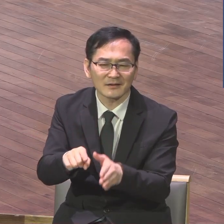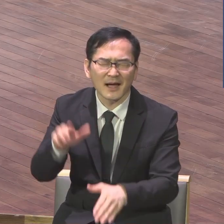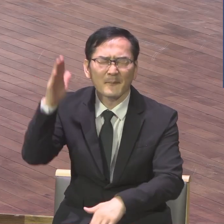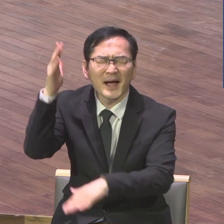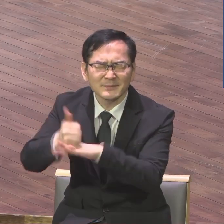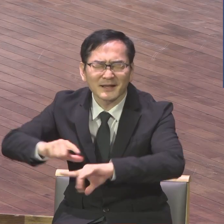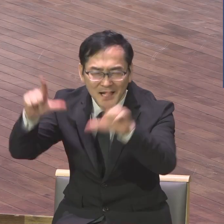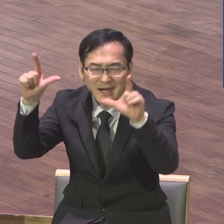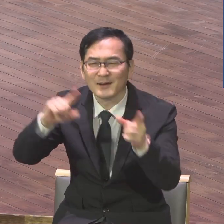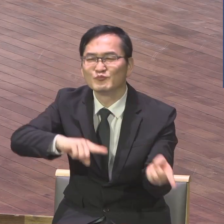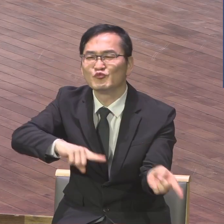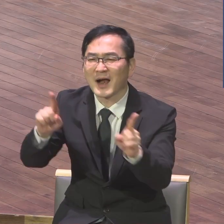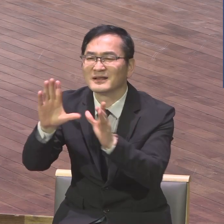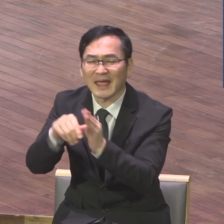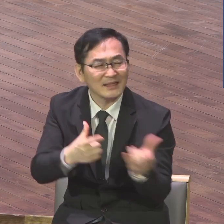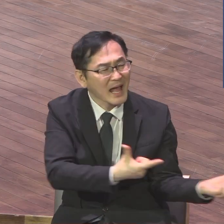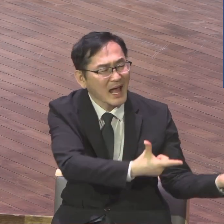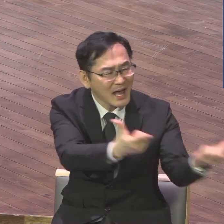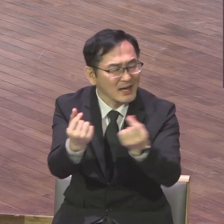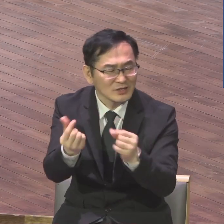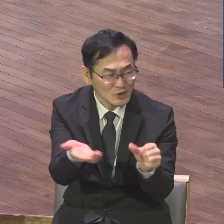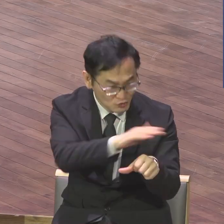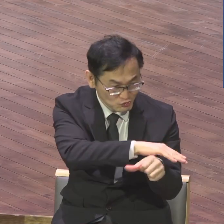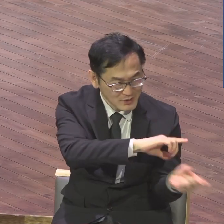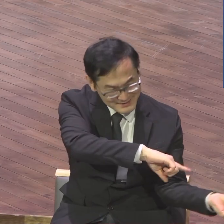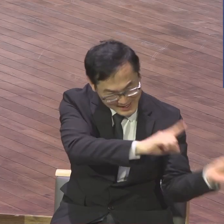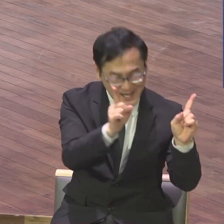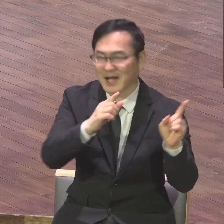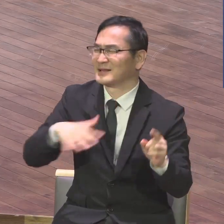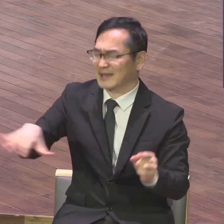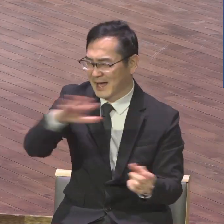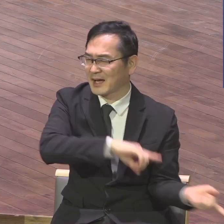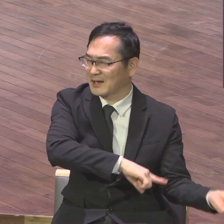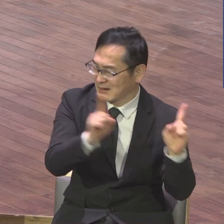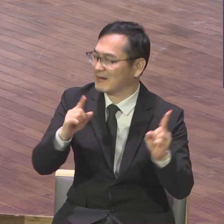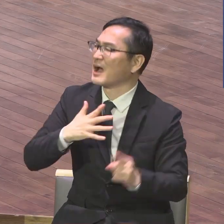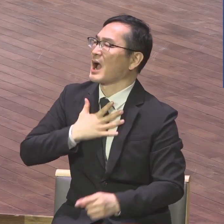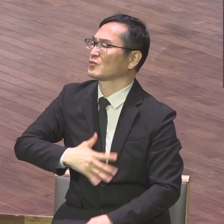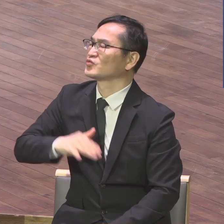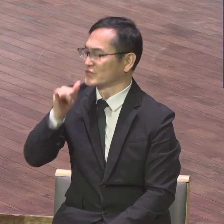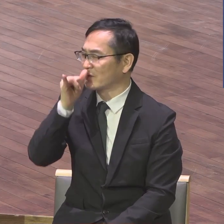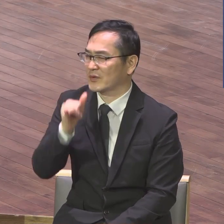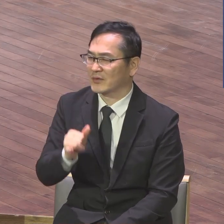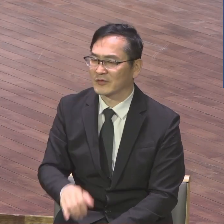날 부활 때에는 다시 살아날 줄을 내가 아나이다.